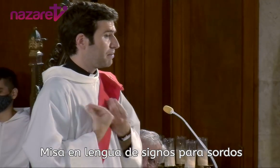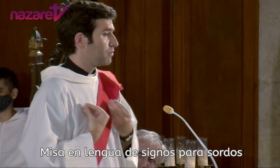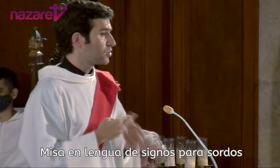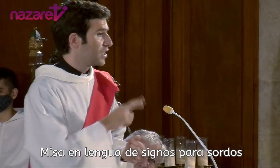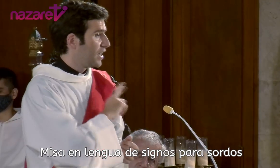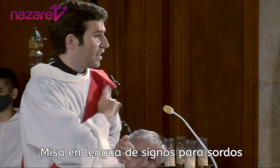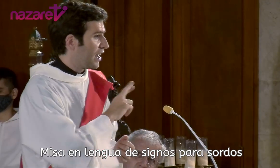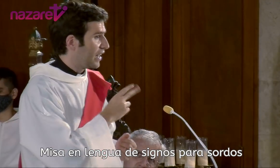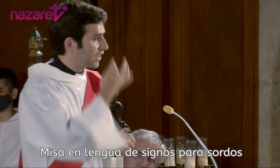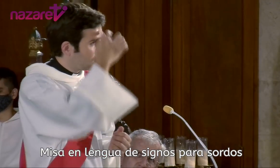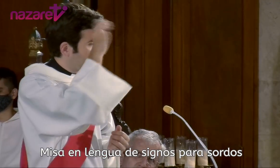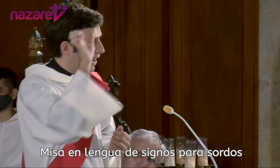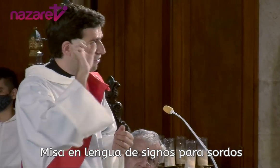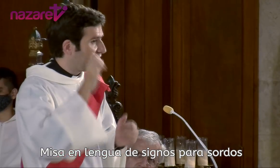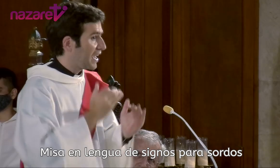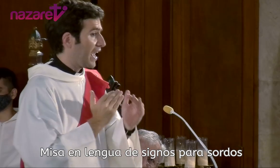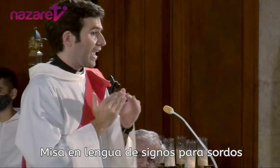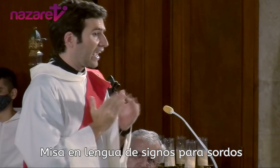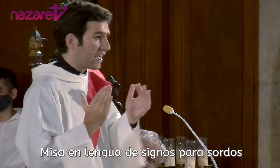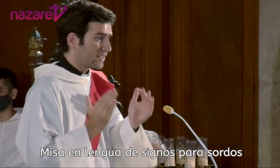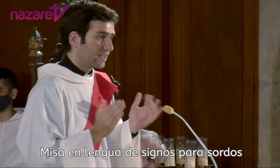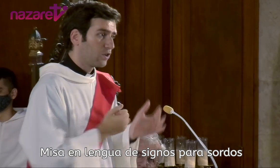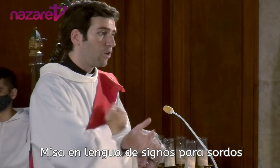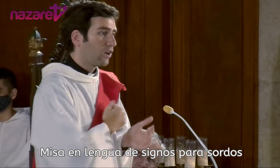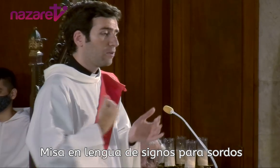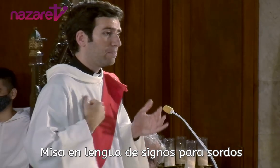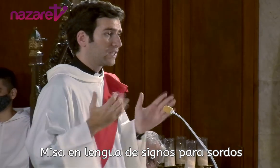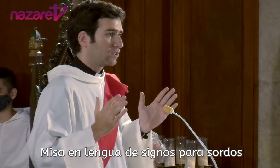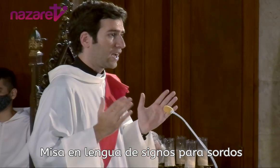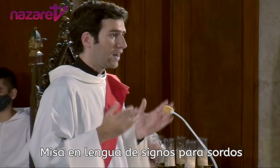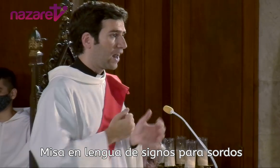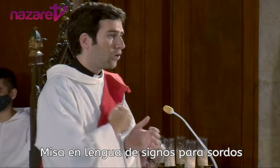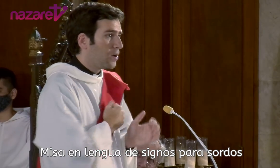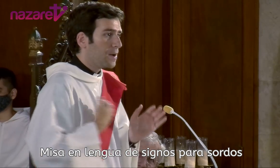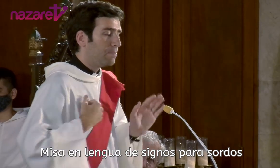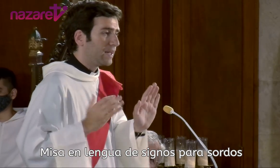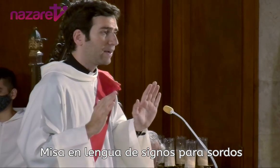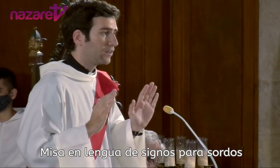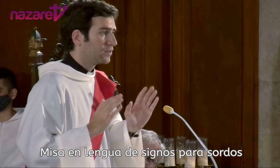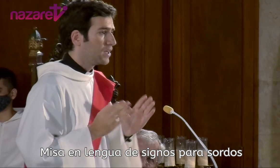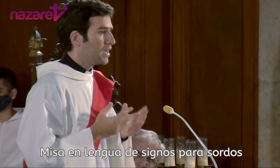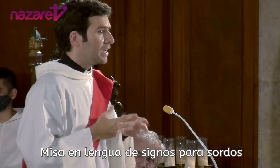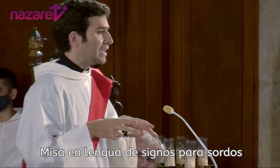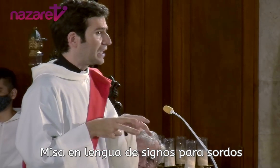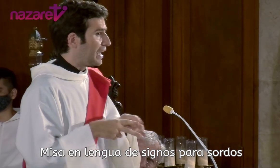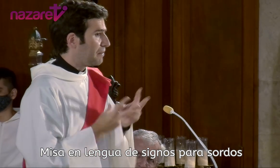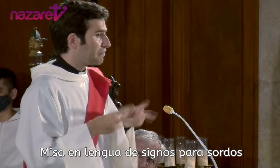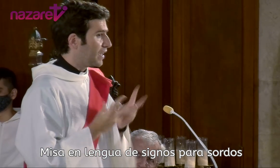vivamos la religión, la fe en casa, como algo personal, algo privado, y que en